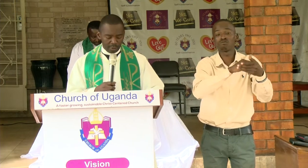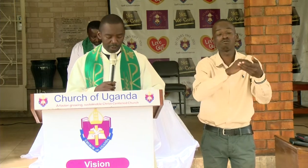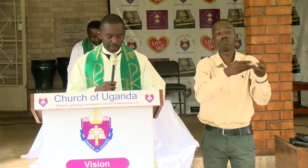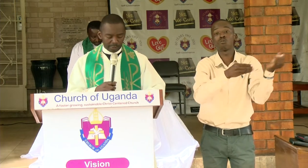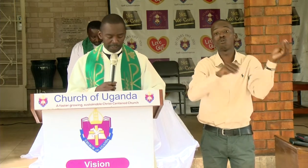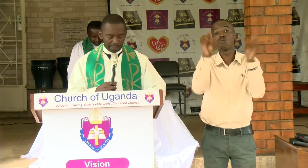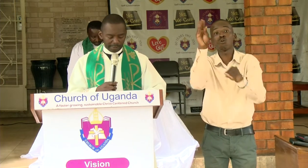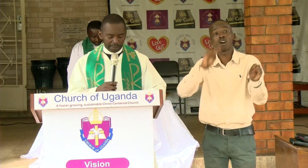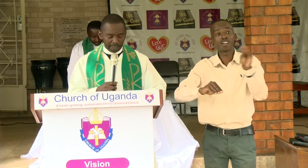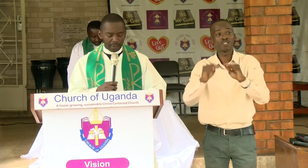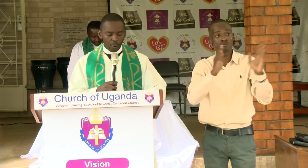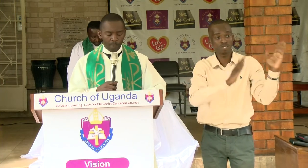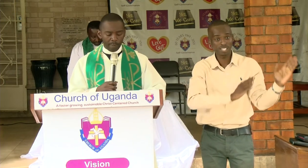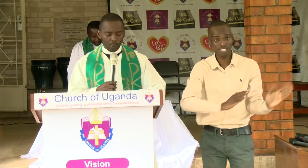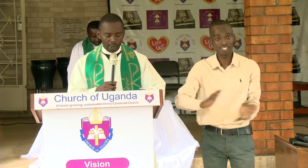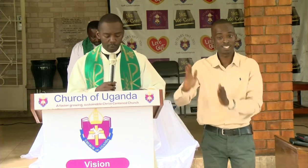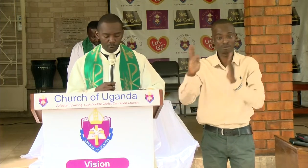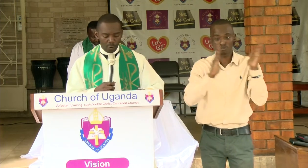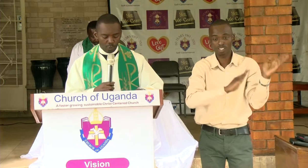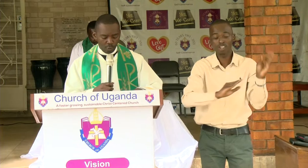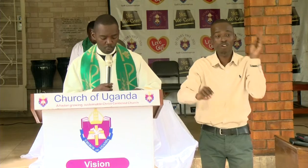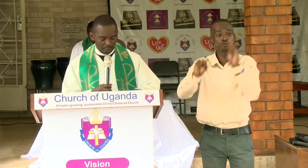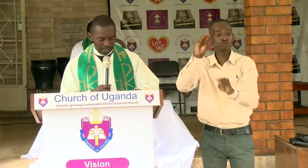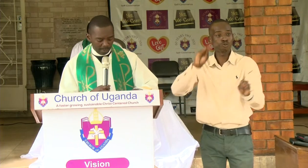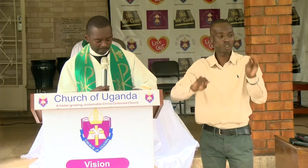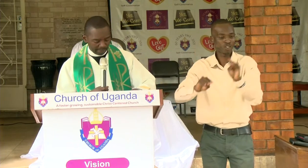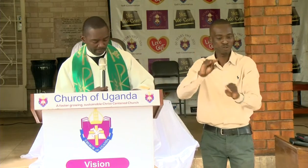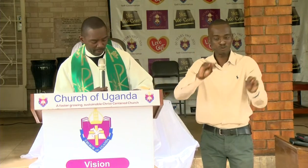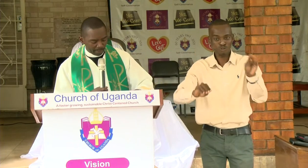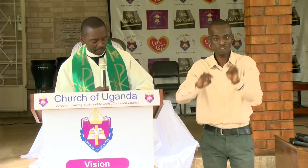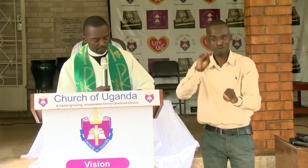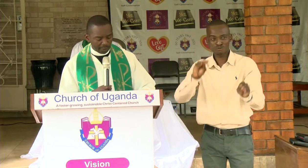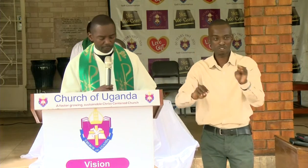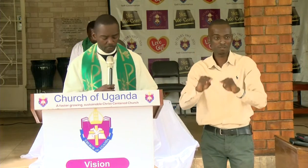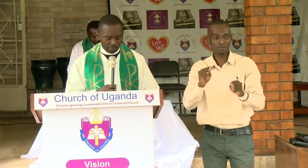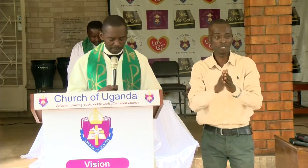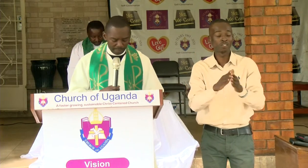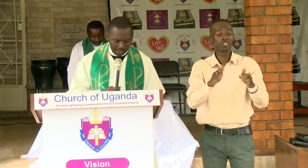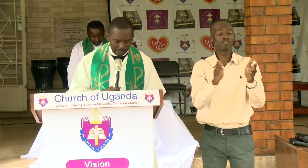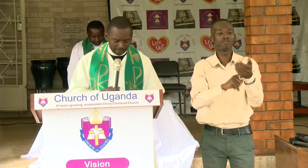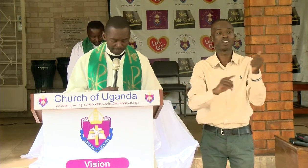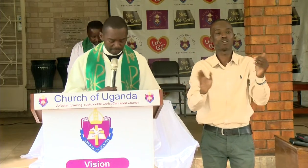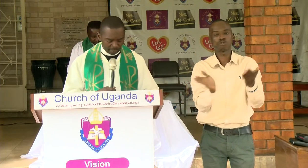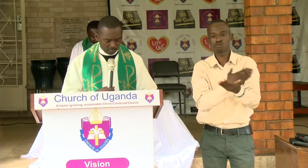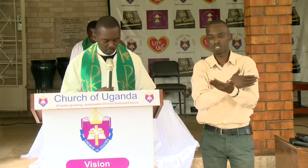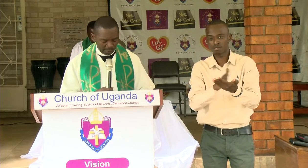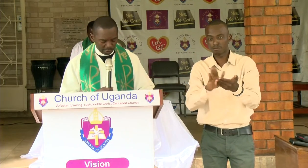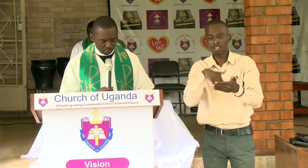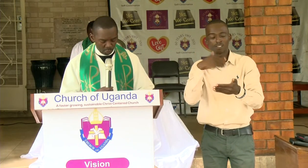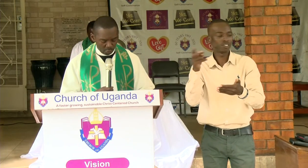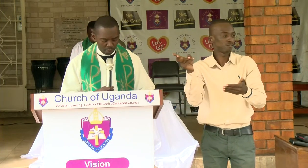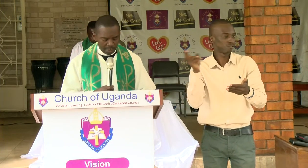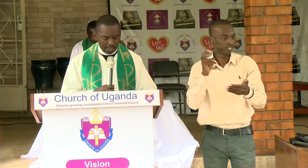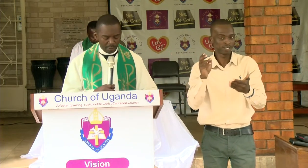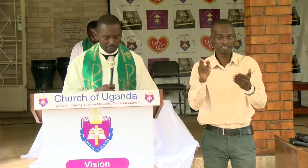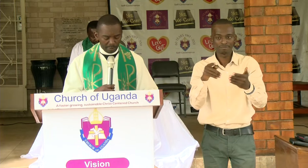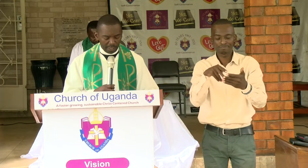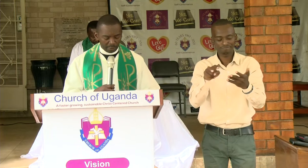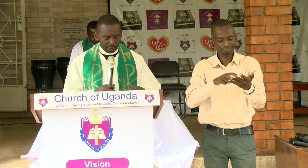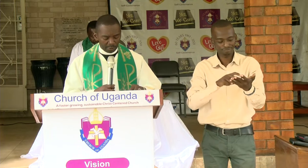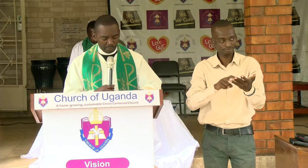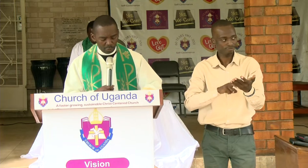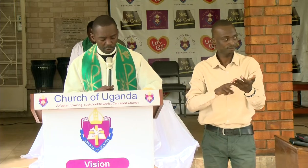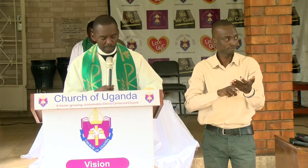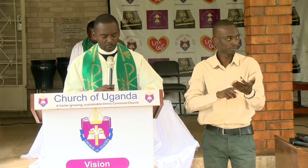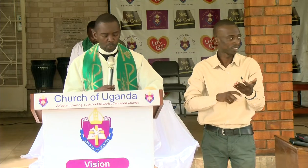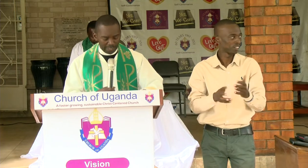N'olwekyo muteeketeeke oba muweeyo okukungula abatannaba. Tujja funa oluyimba ate tuwulire ekitundu oluyimba